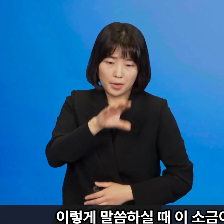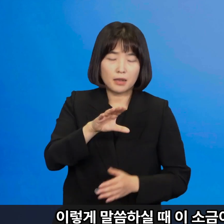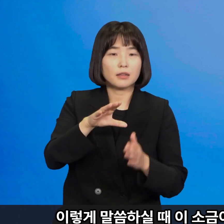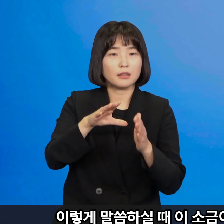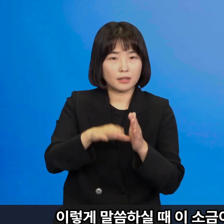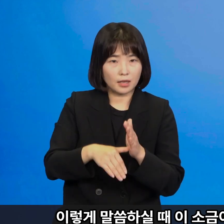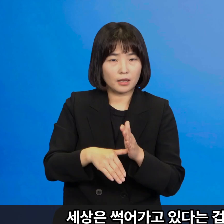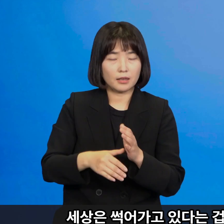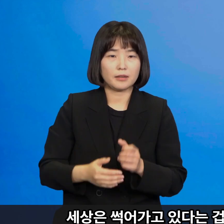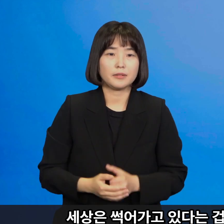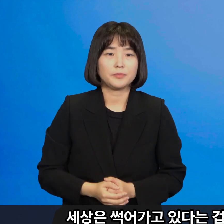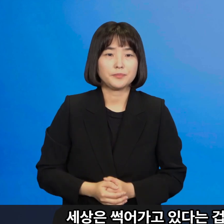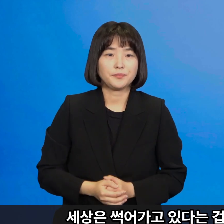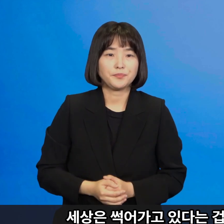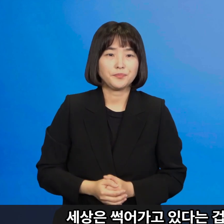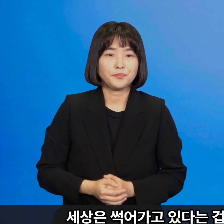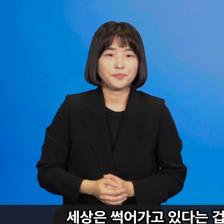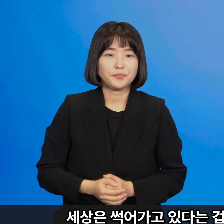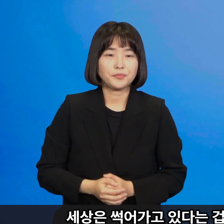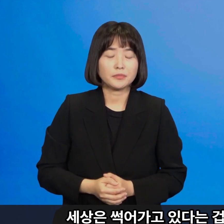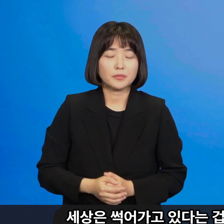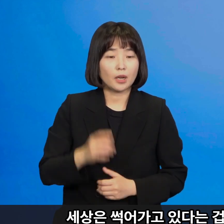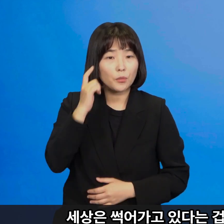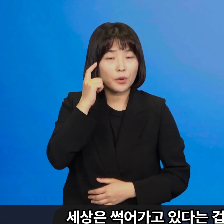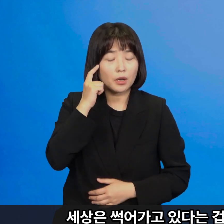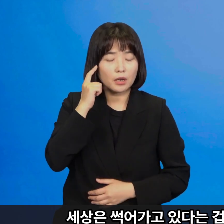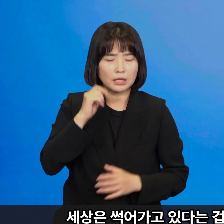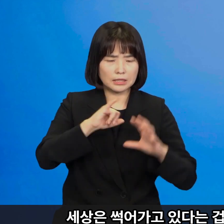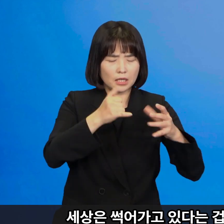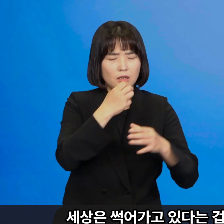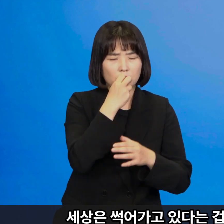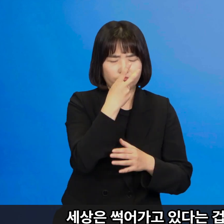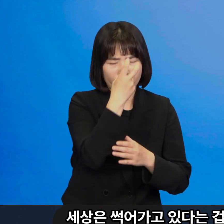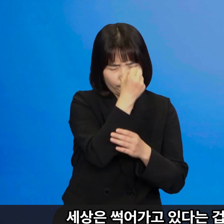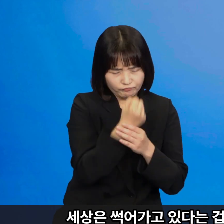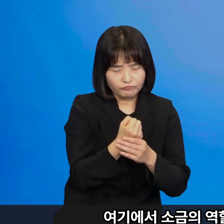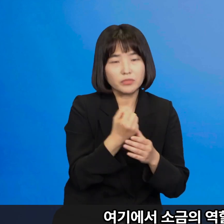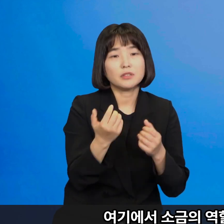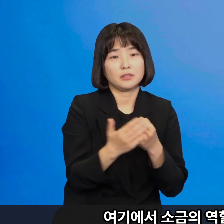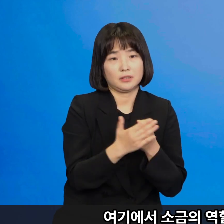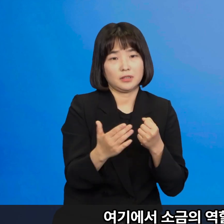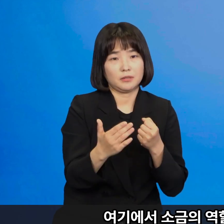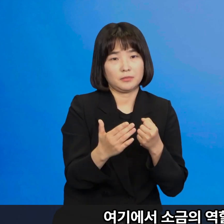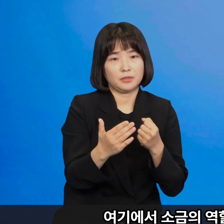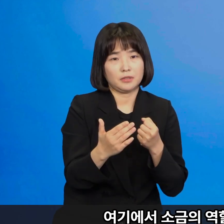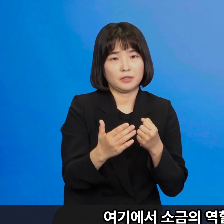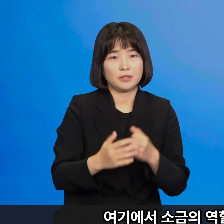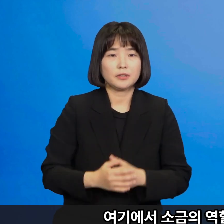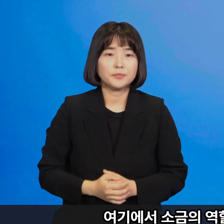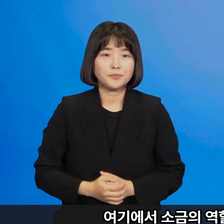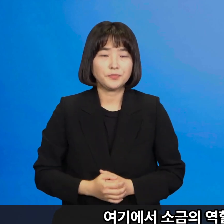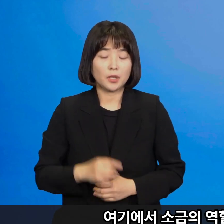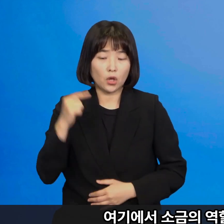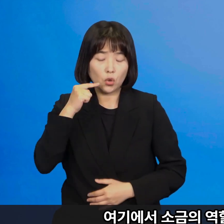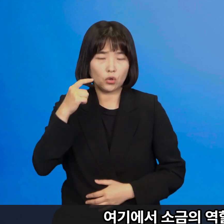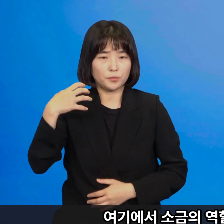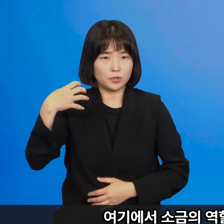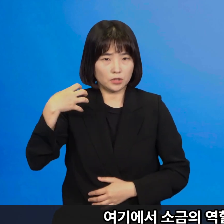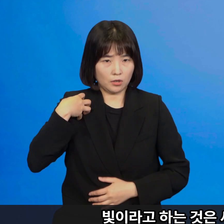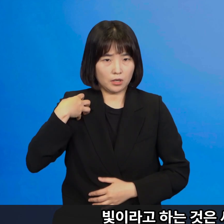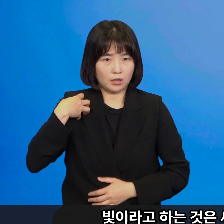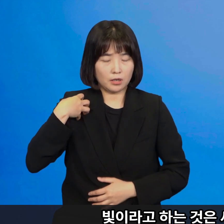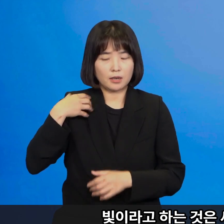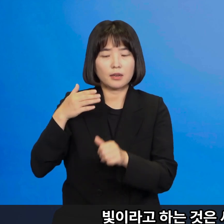때 전제가 있습니다. 세상은 썩어가고 있다는 겁니다. 부패한 곳이라는 거예요. 여기에서 소금의 역할을 감당하라는